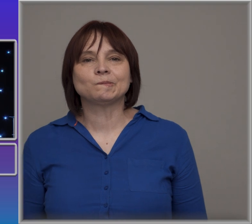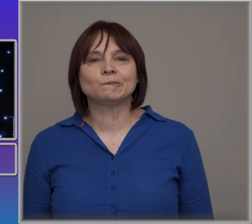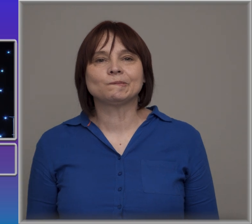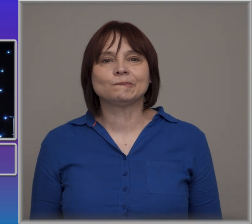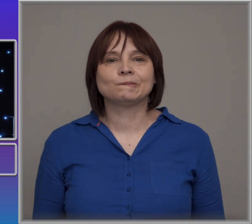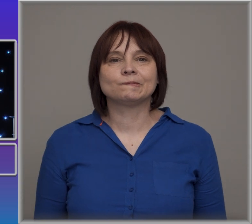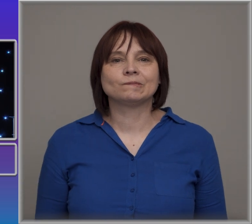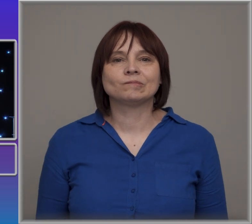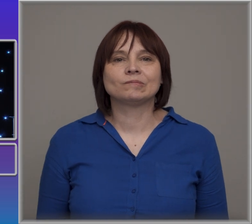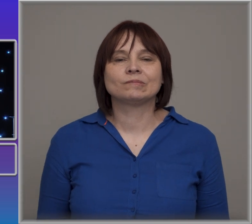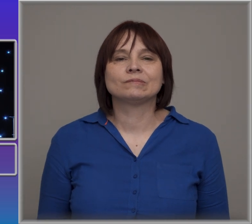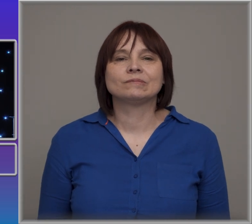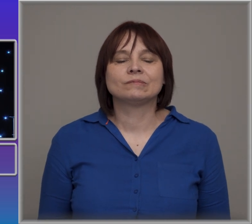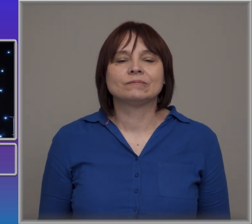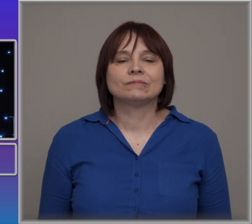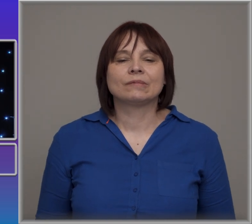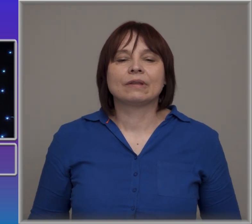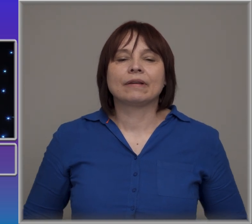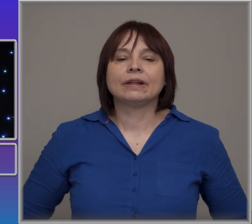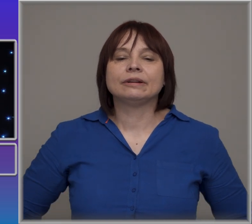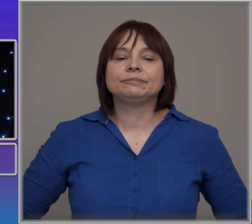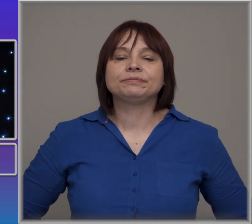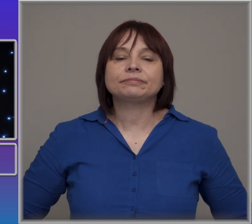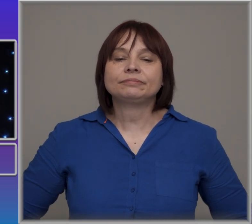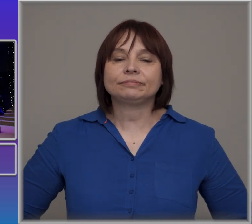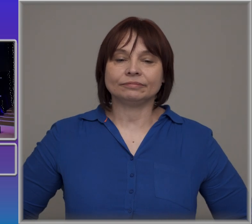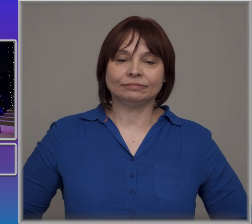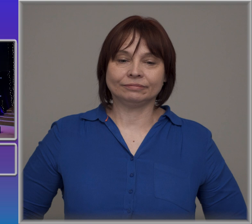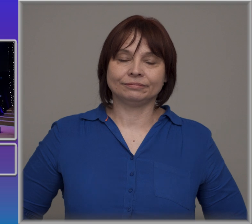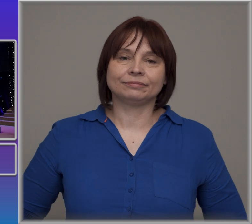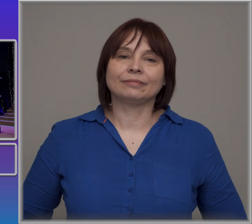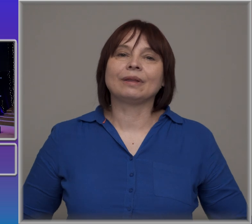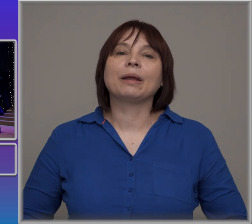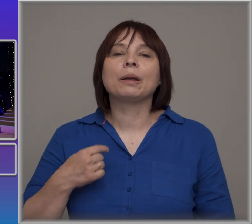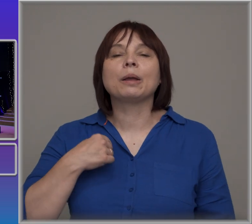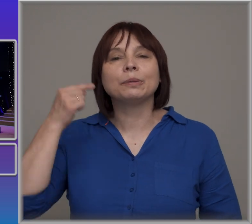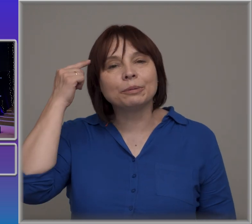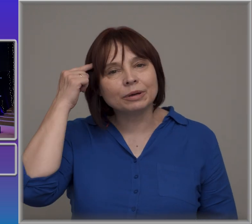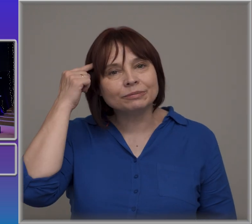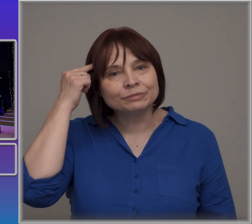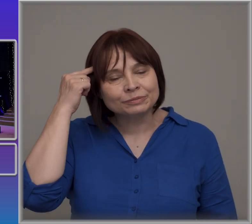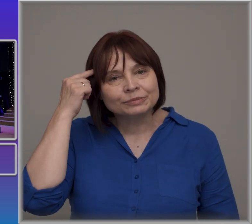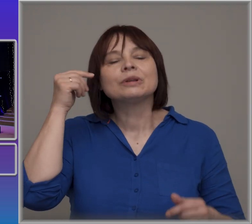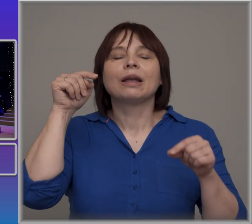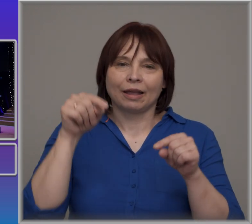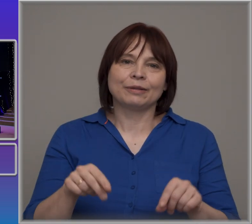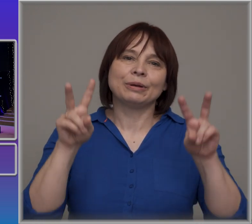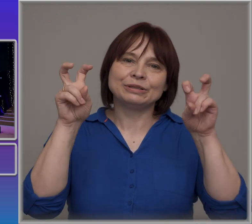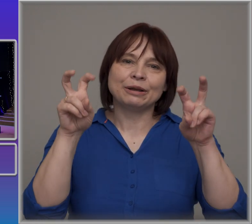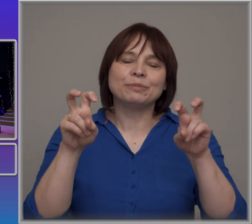Богу. Не просто плотской деятельностью, но именно служением Богу, когда ты понимаешь,